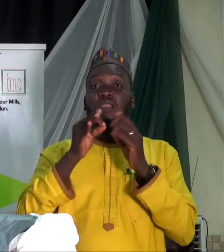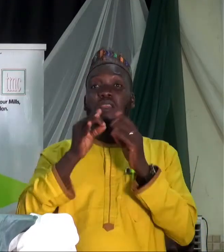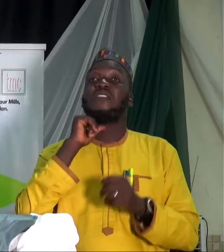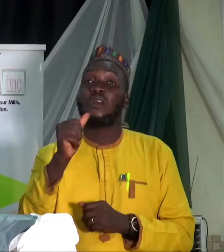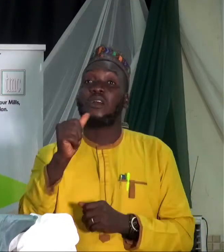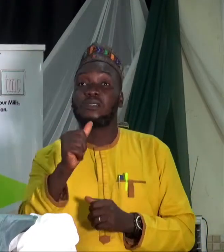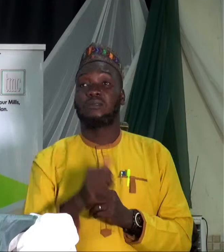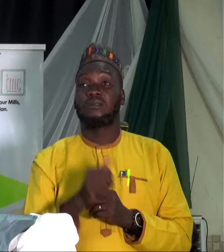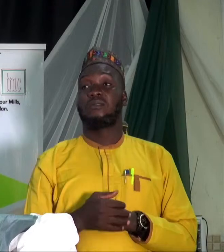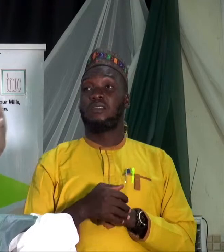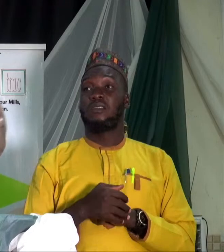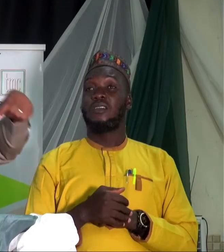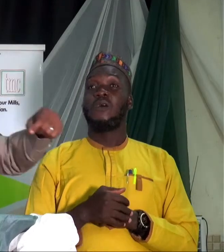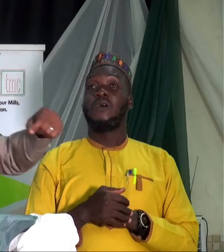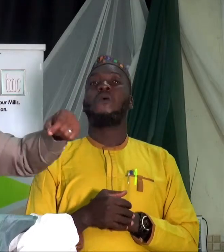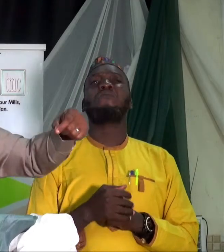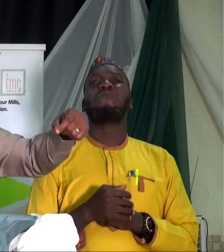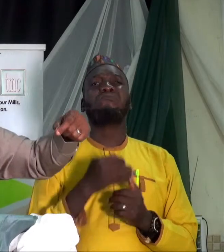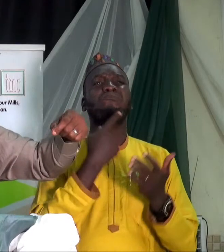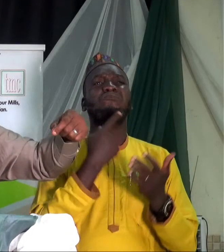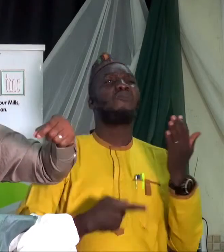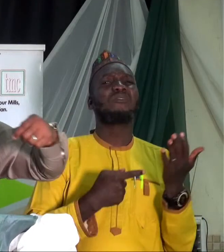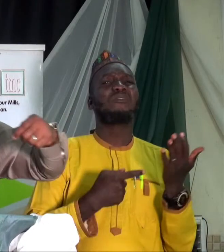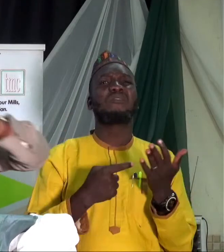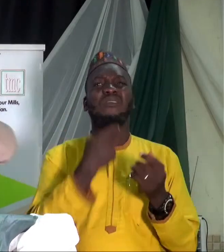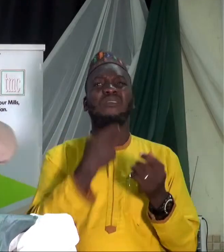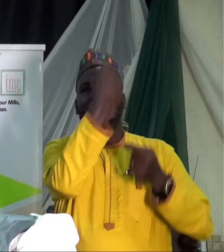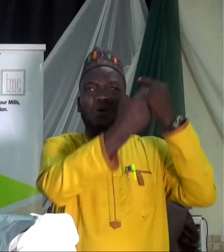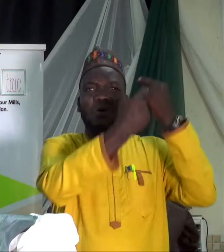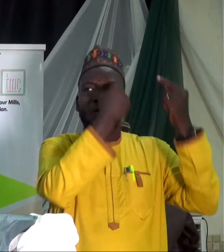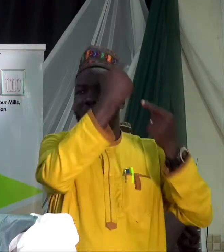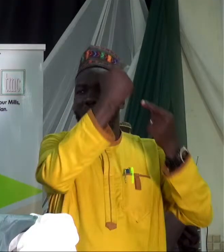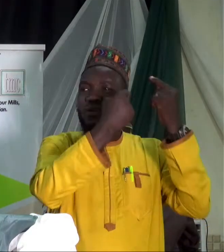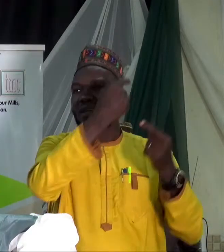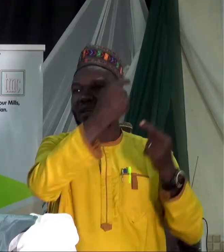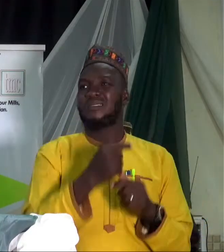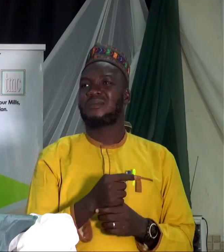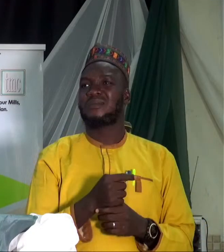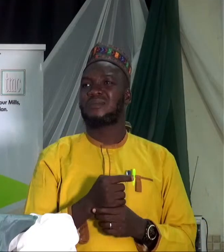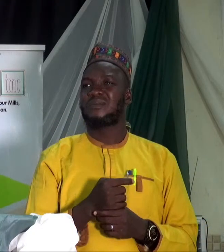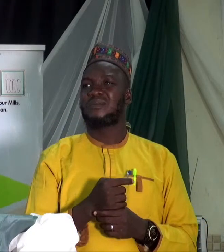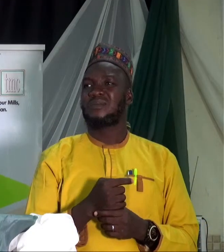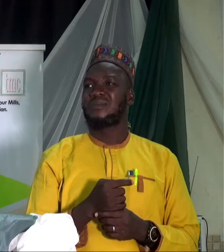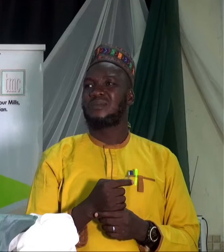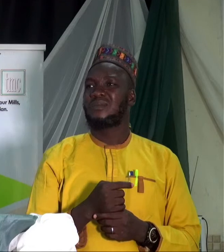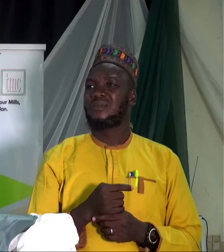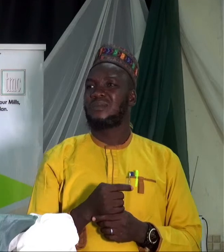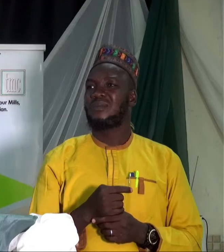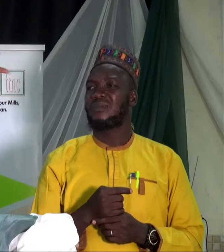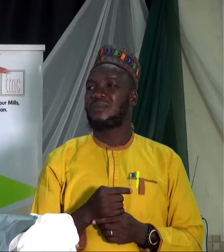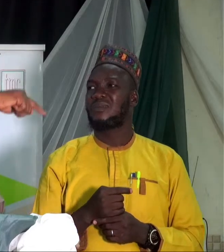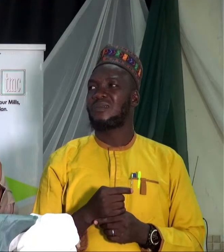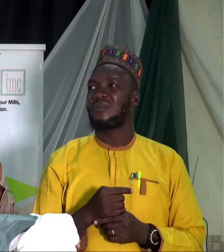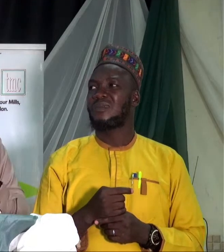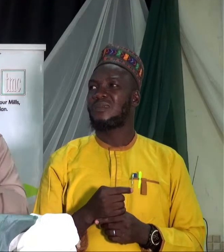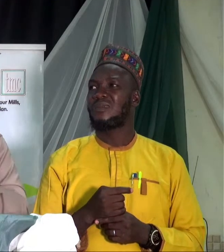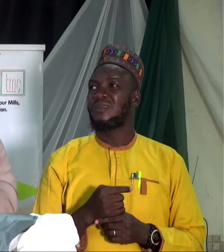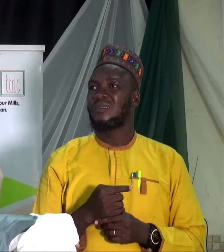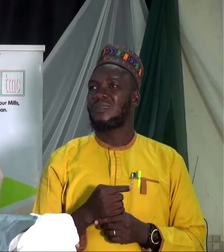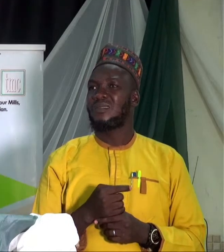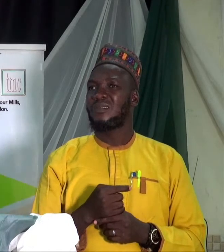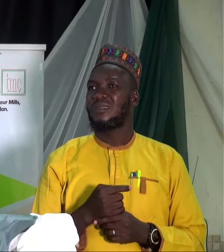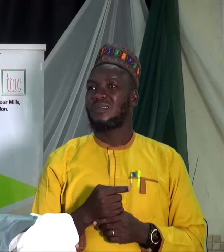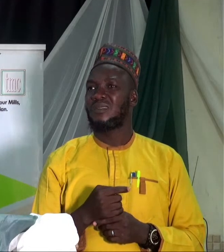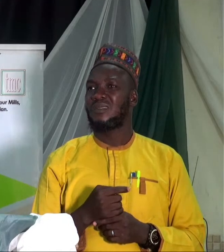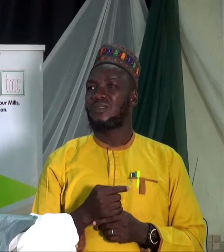if not kí ló kan kí wọ́n pè wọ́n bishop àwọn ẹgbẹ́ àwọn bishop wípé ẹjọ́ tí quarter of appeal